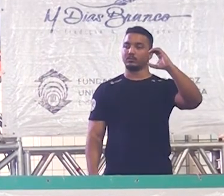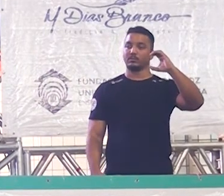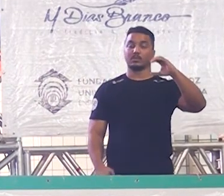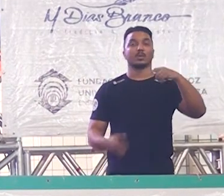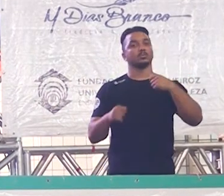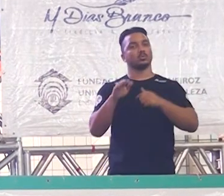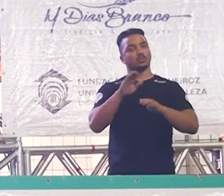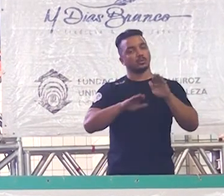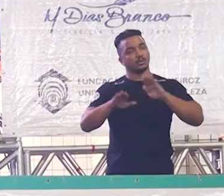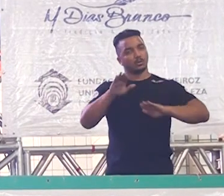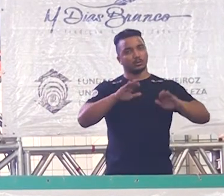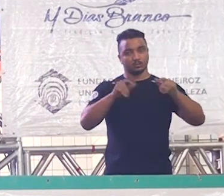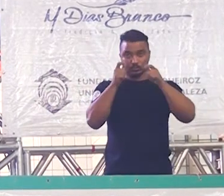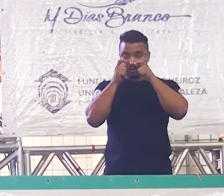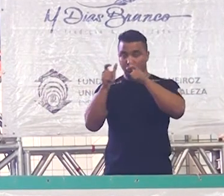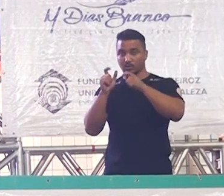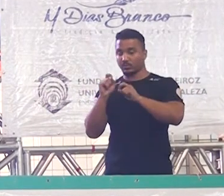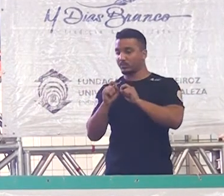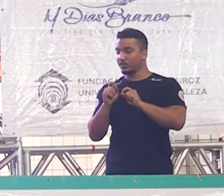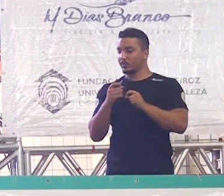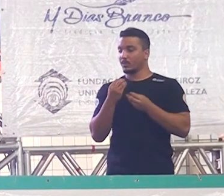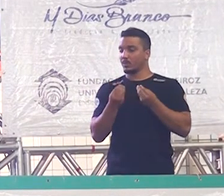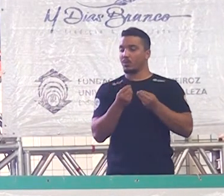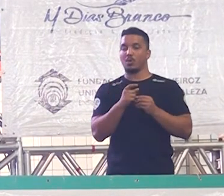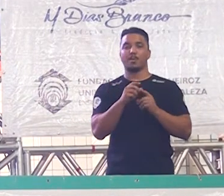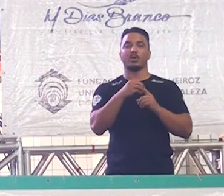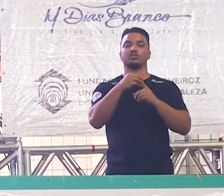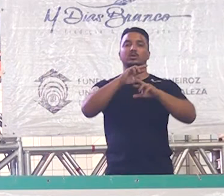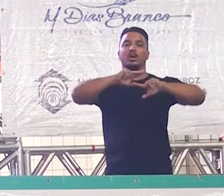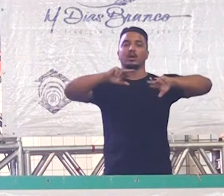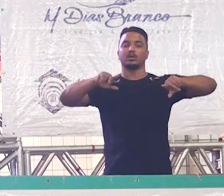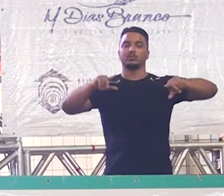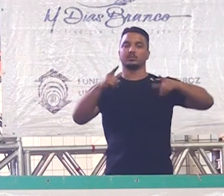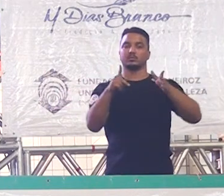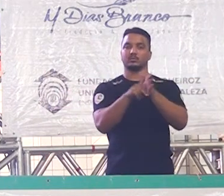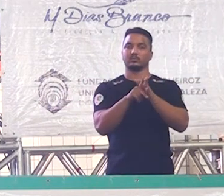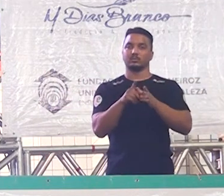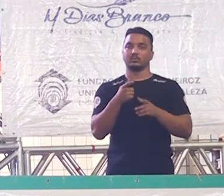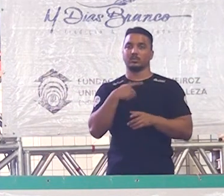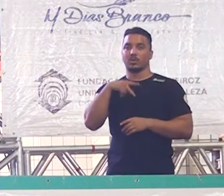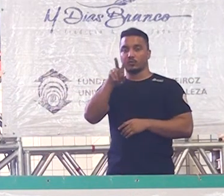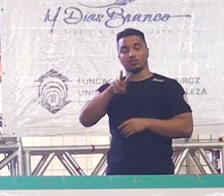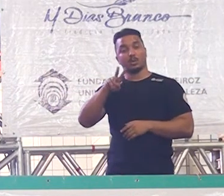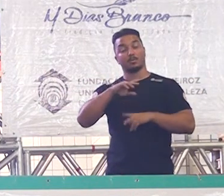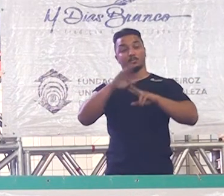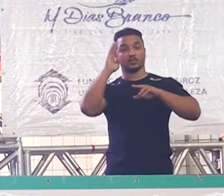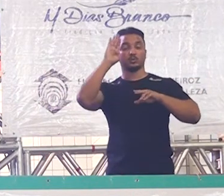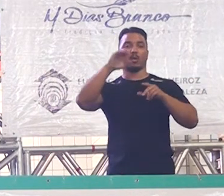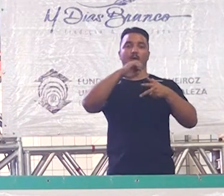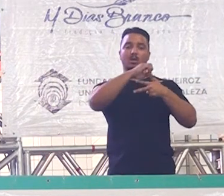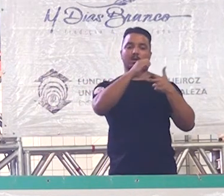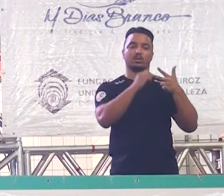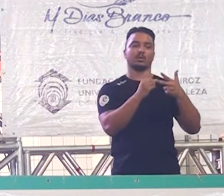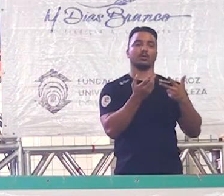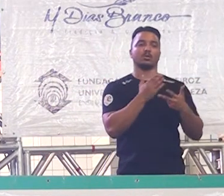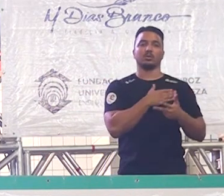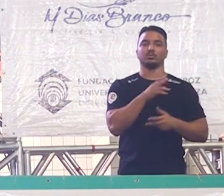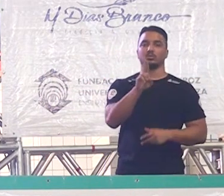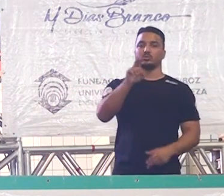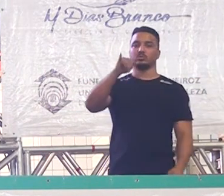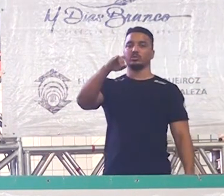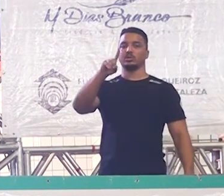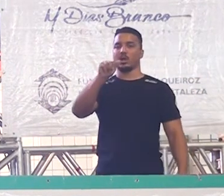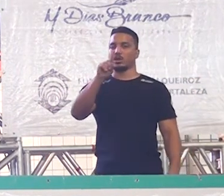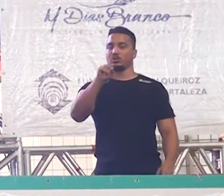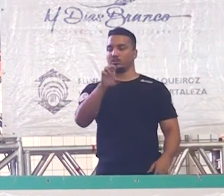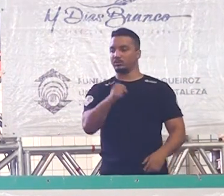você vai ficar atento aí. Coerência de unidades. Vestibulares, de uma maneira geral, o Enem, ele gosta de unidades. E